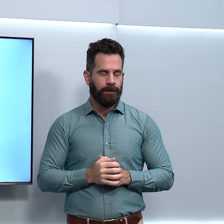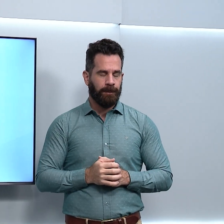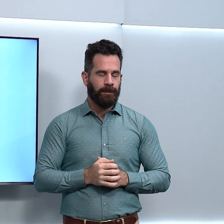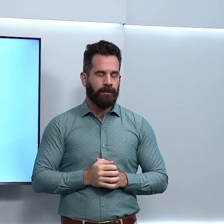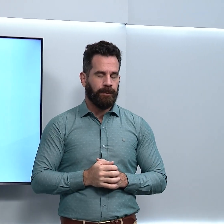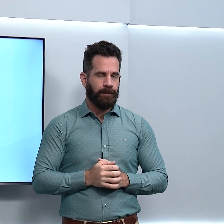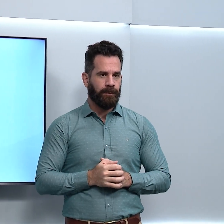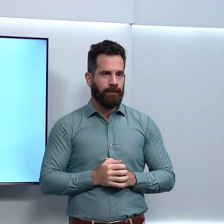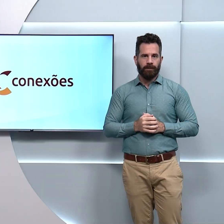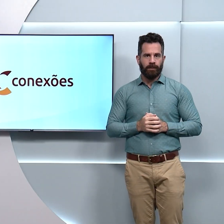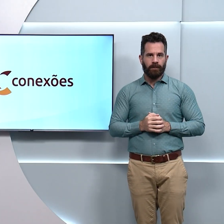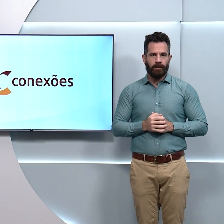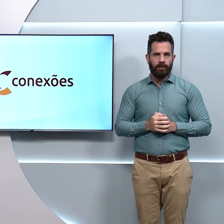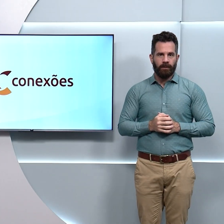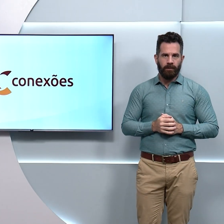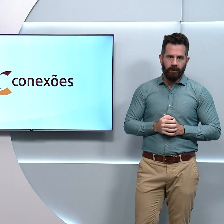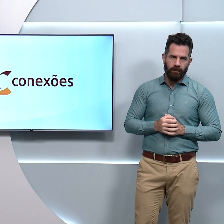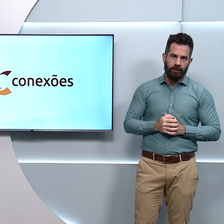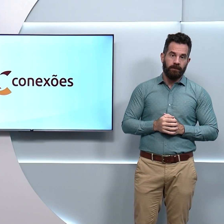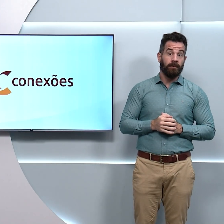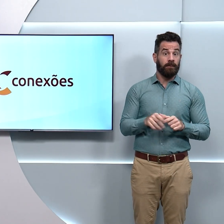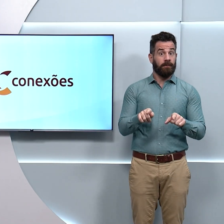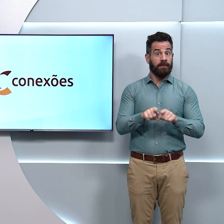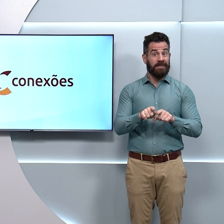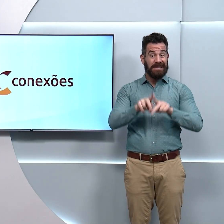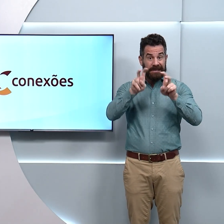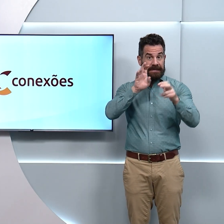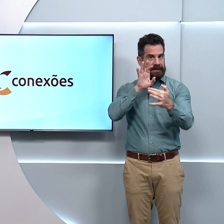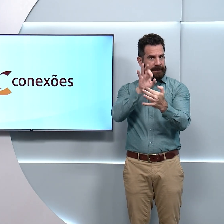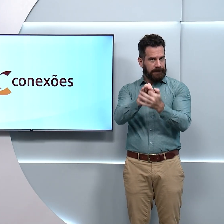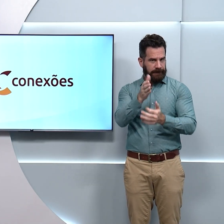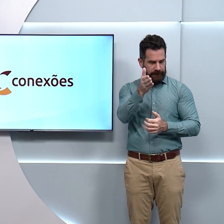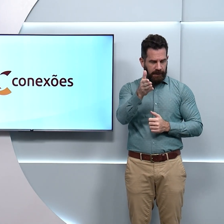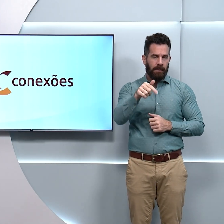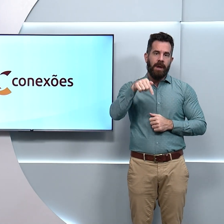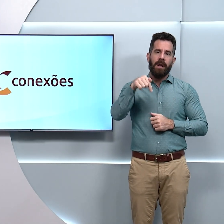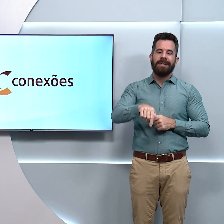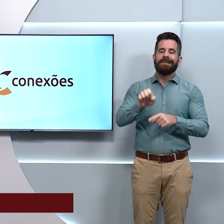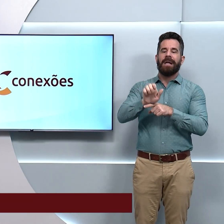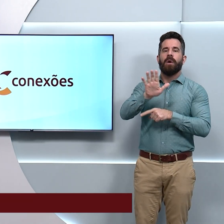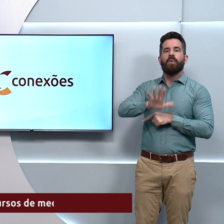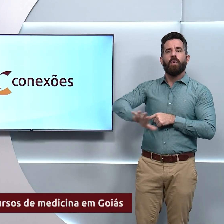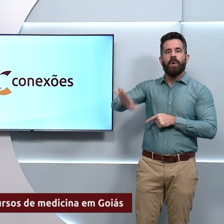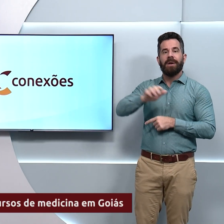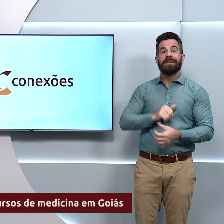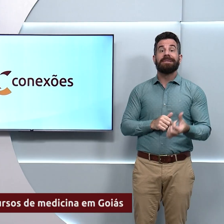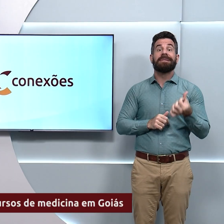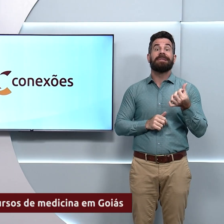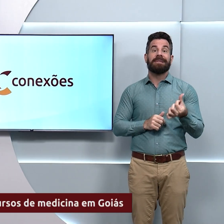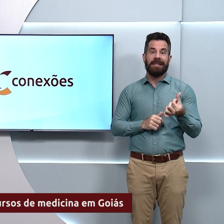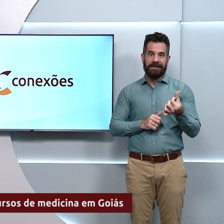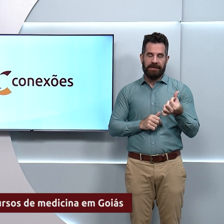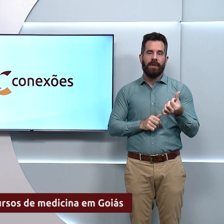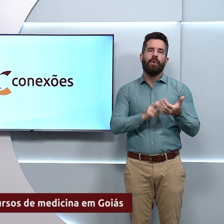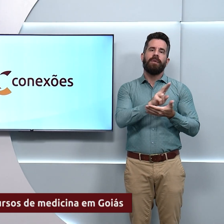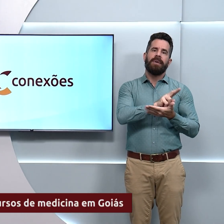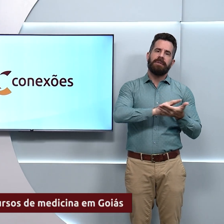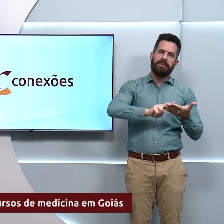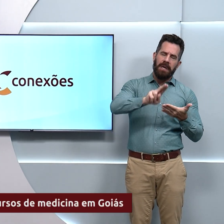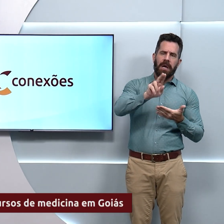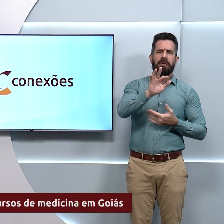Bom, e ainda falando sobre esse assunto, aqui em Goiás, 6 universidades, faculdades e centros